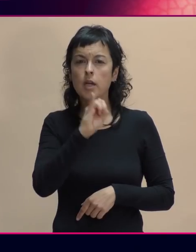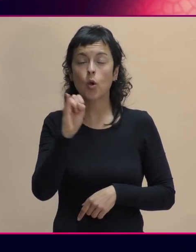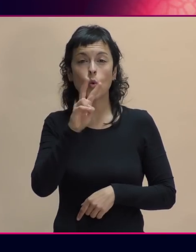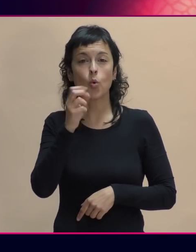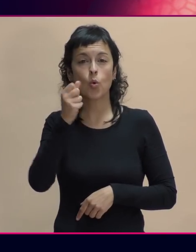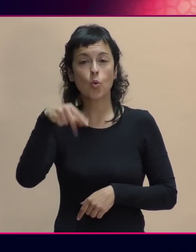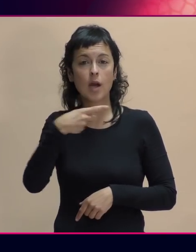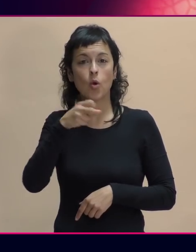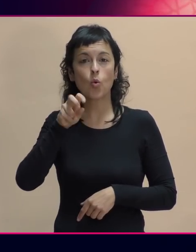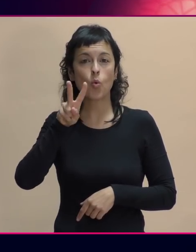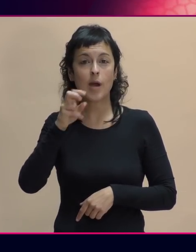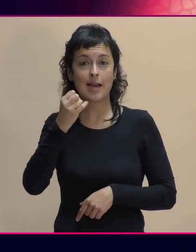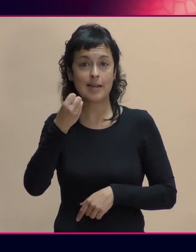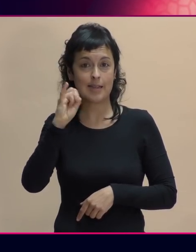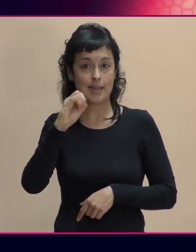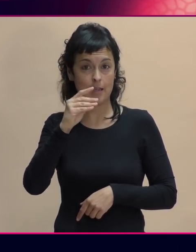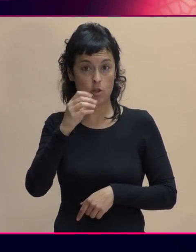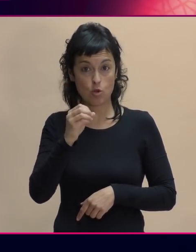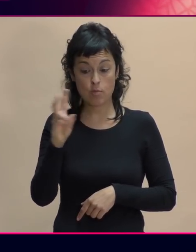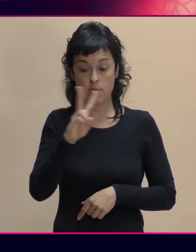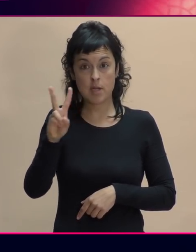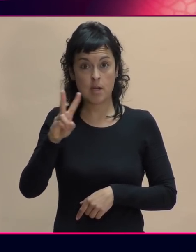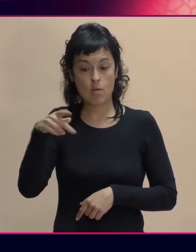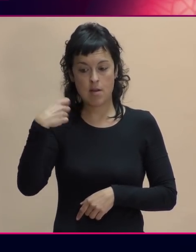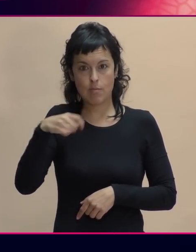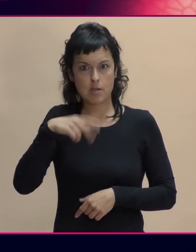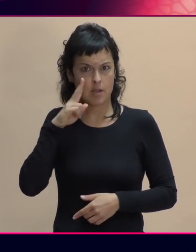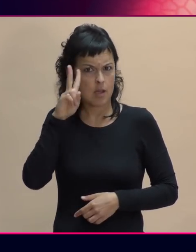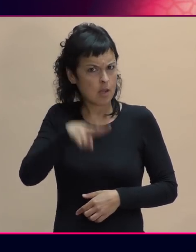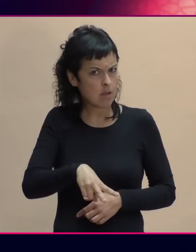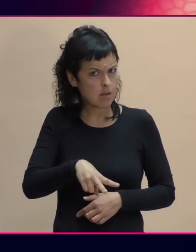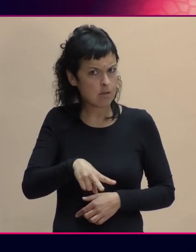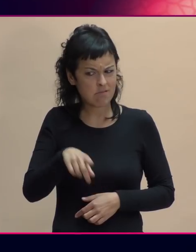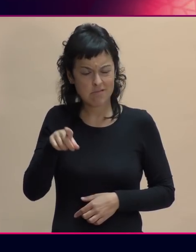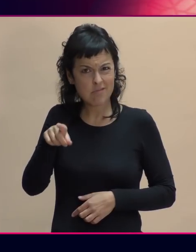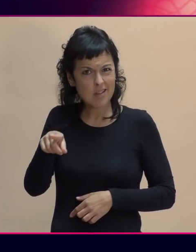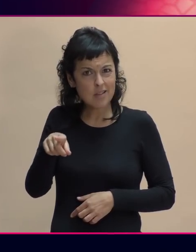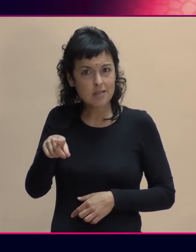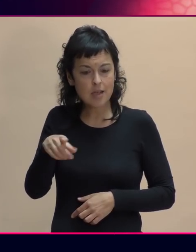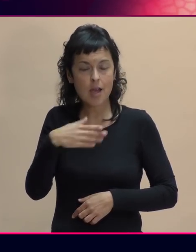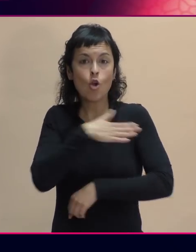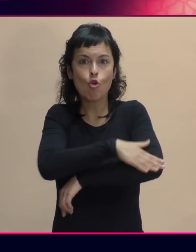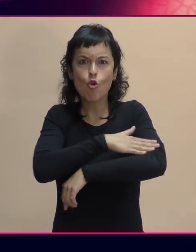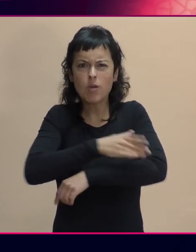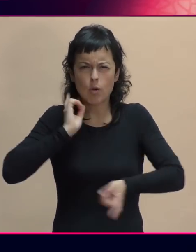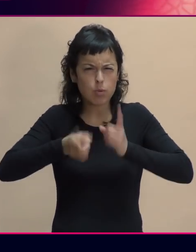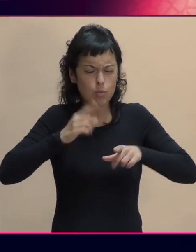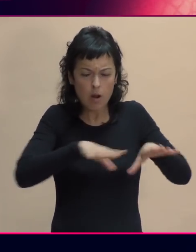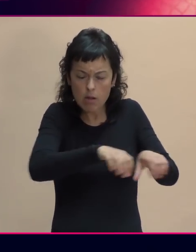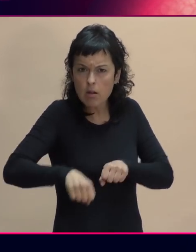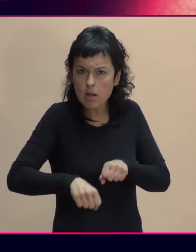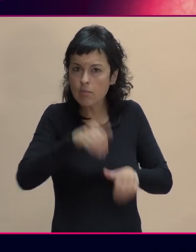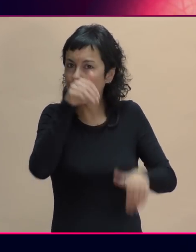principales medios de comunicación que han reconocido como presidente de Venezuela a un Caudillo golpista que nadie ha